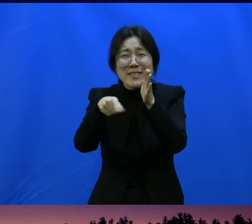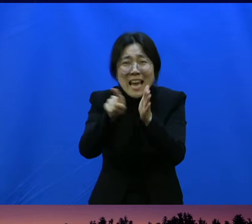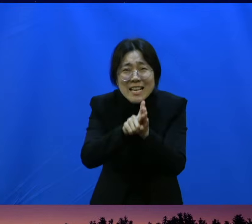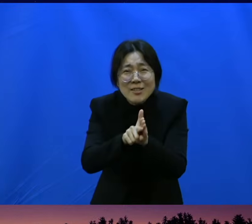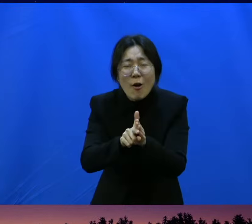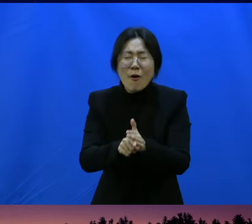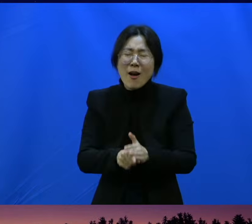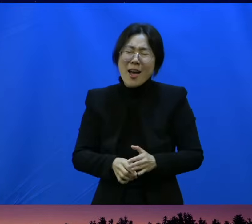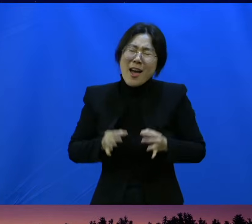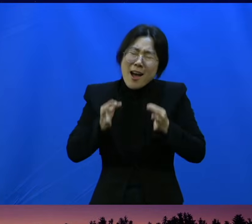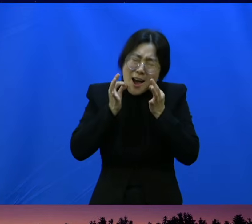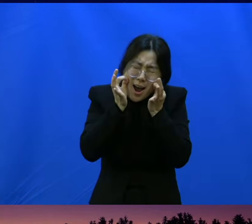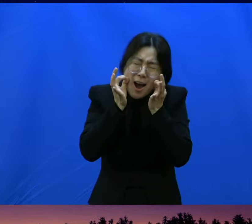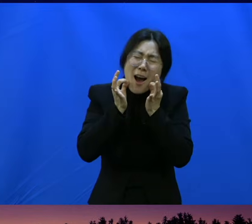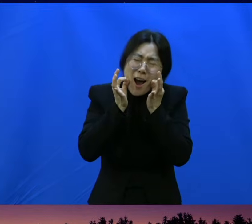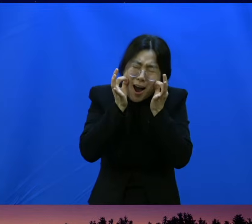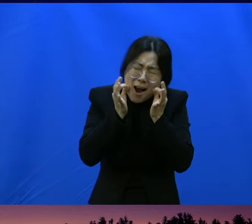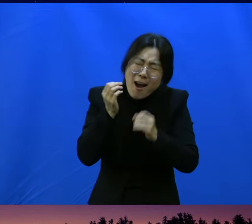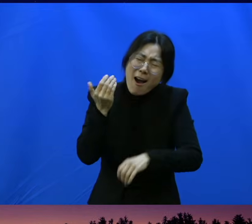성공은 쉽지 않아요.